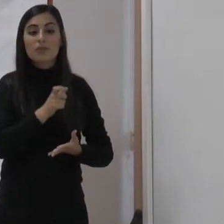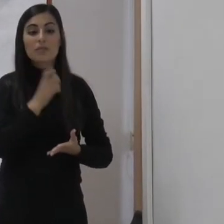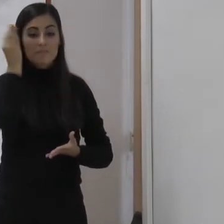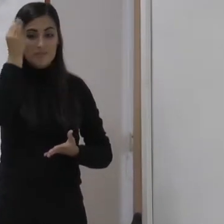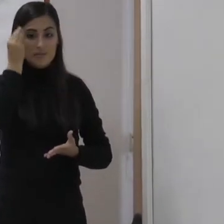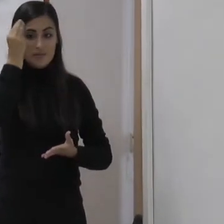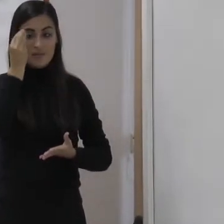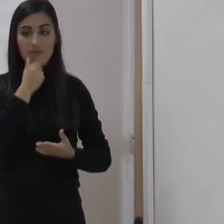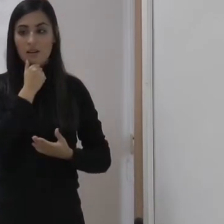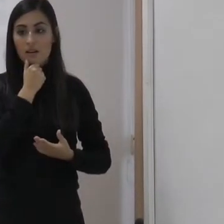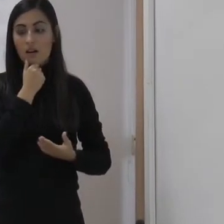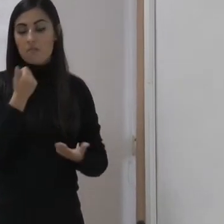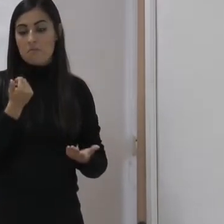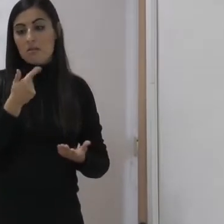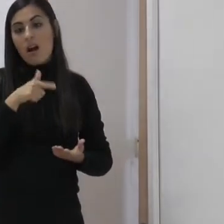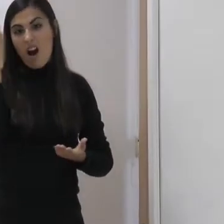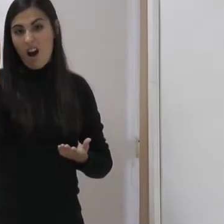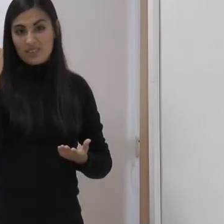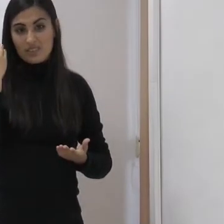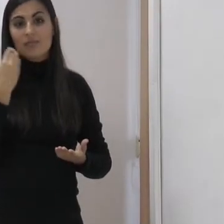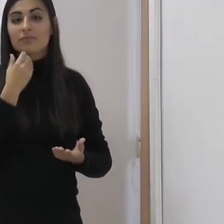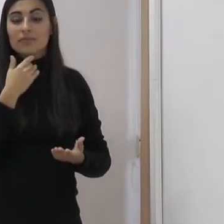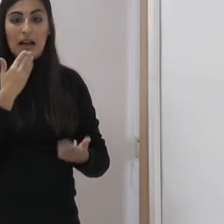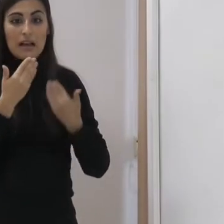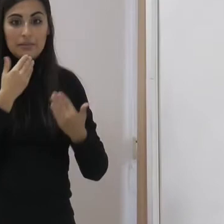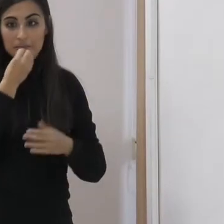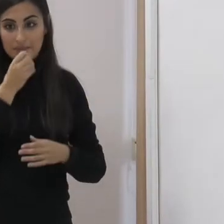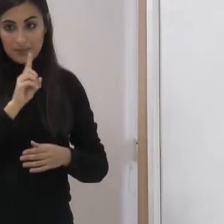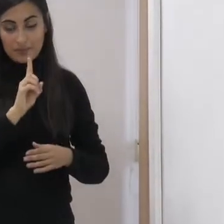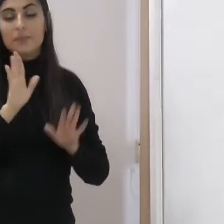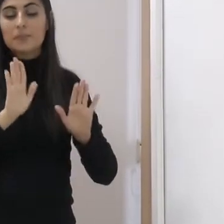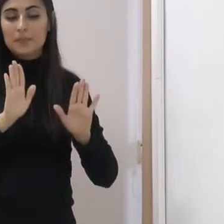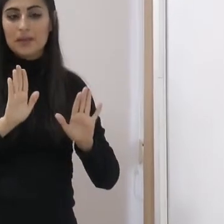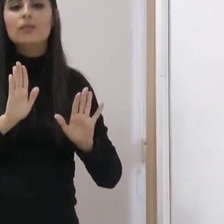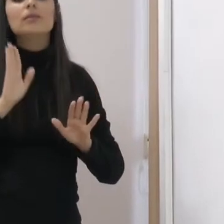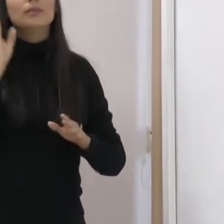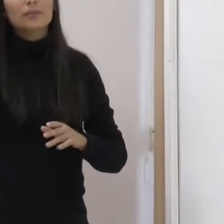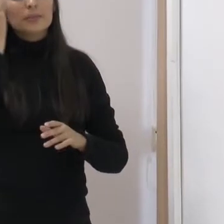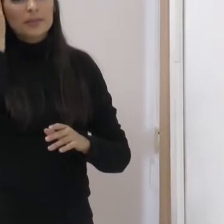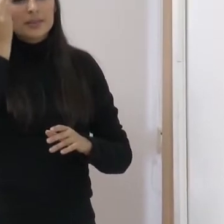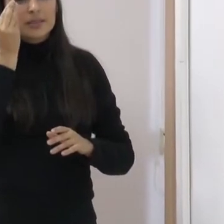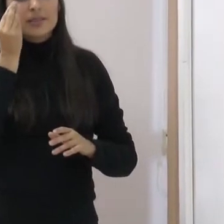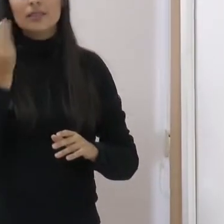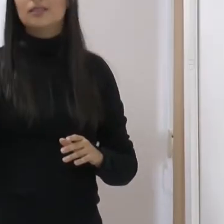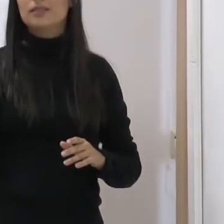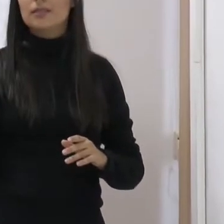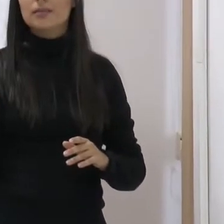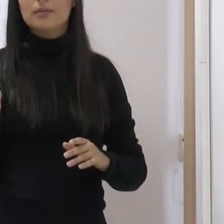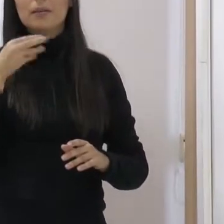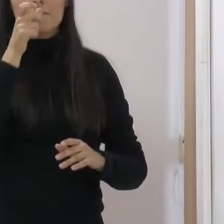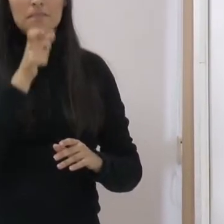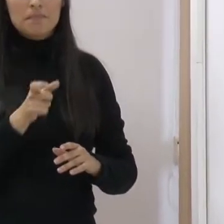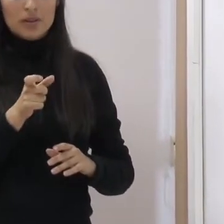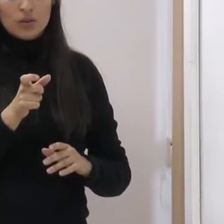cuando no había lo políticamente correcto, y además no había decir que había que modificarlo. Pero entonces vemos y recurrimos, que entendemos que no hay